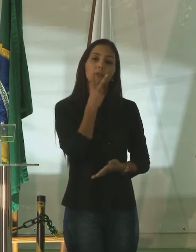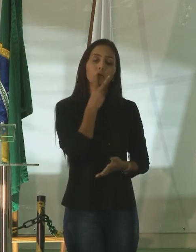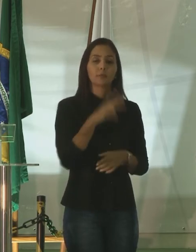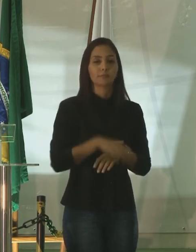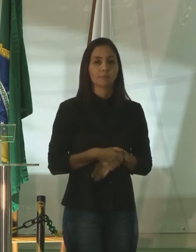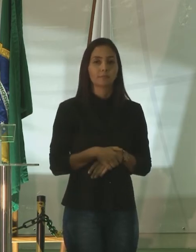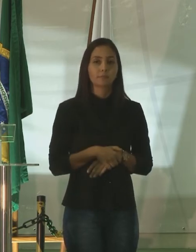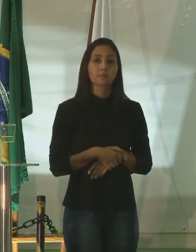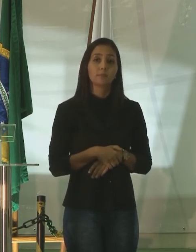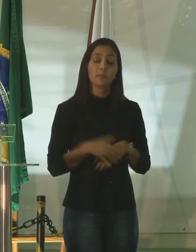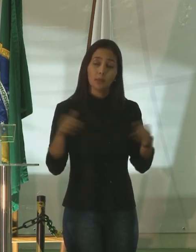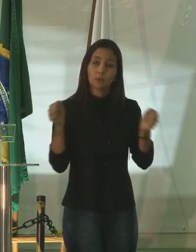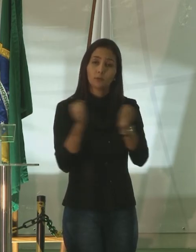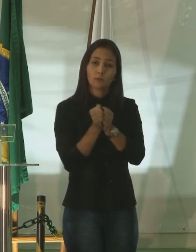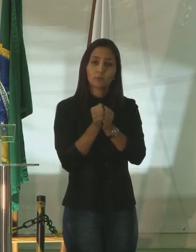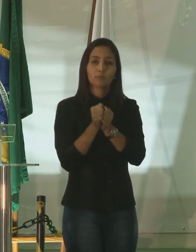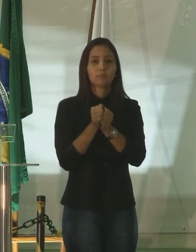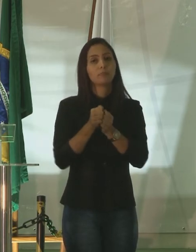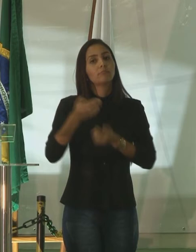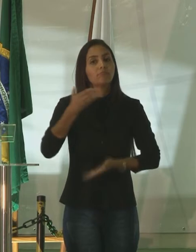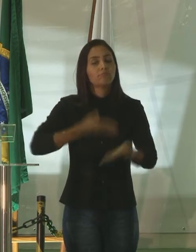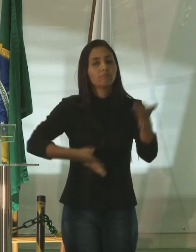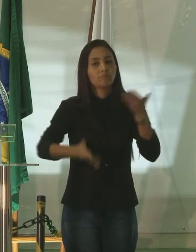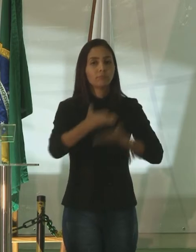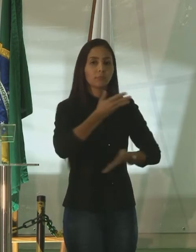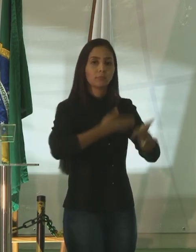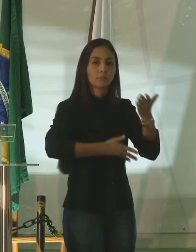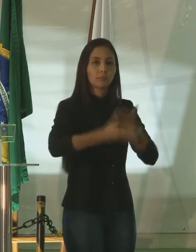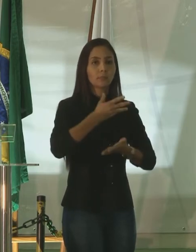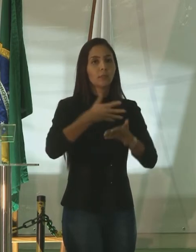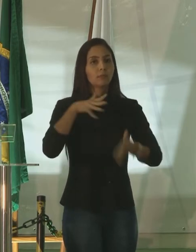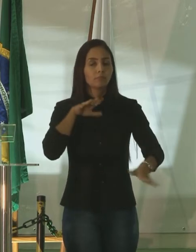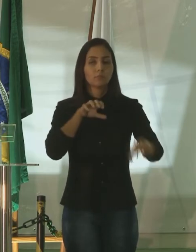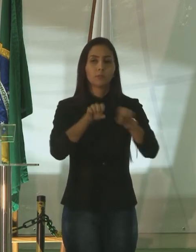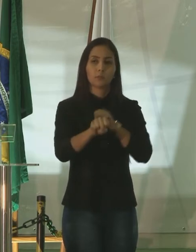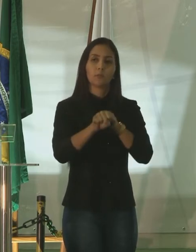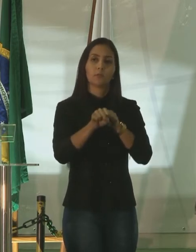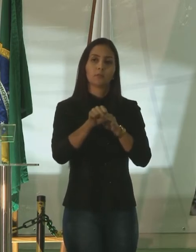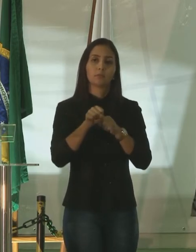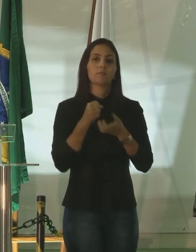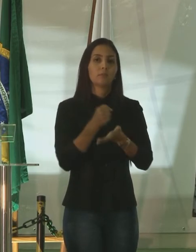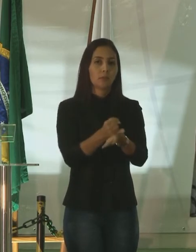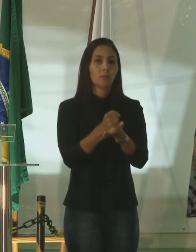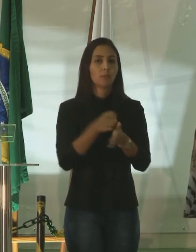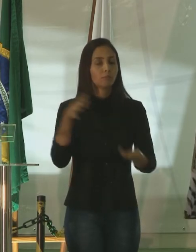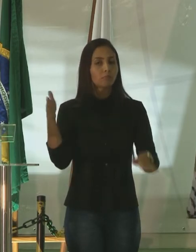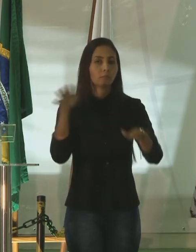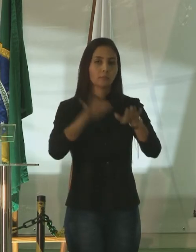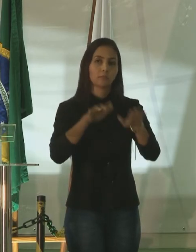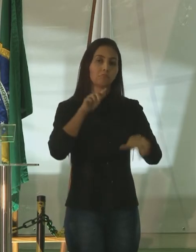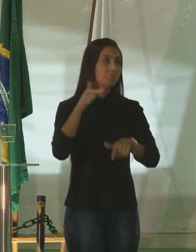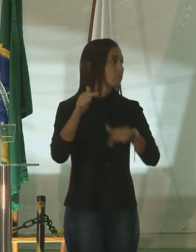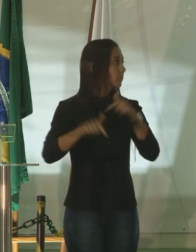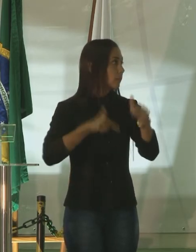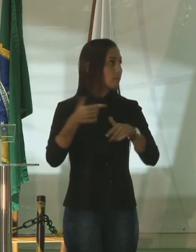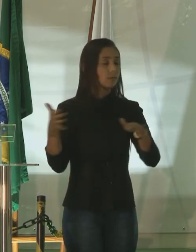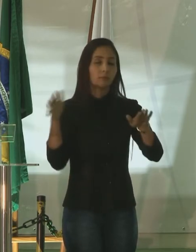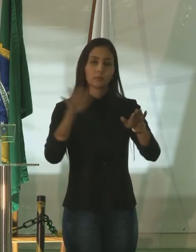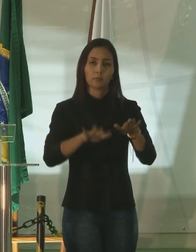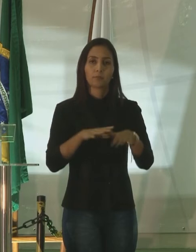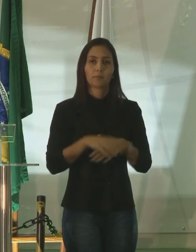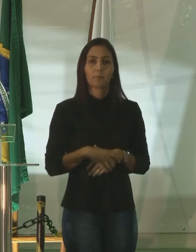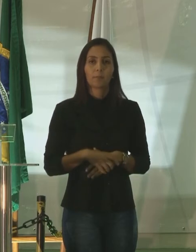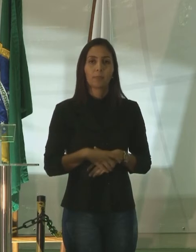articulado ações de formação para que a gente possa implementar essa inclusão. Então, esse trabalho,